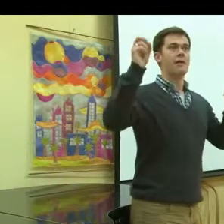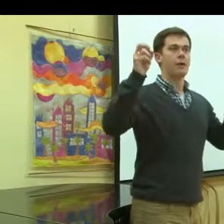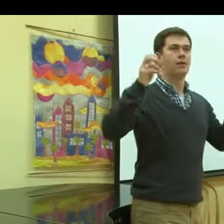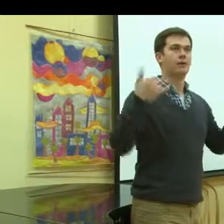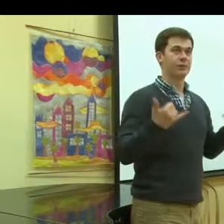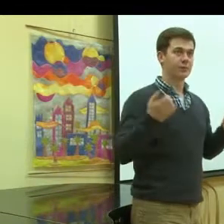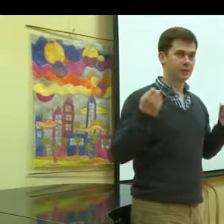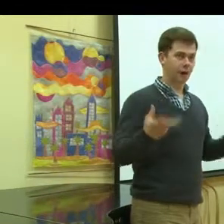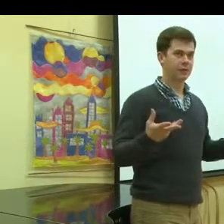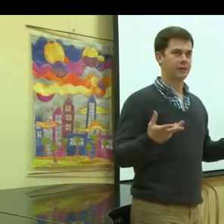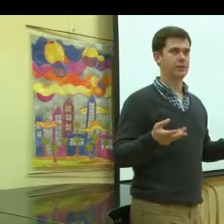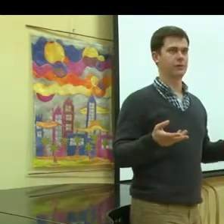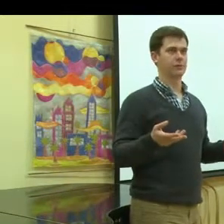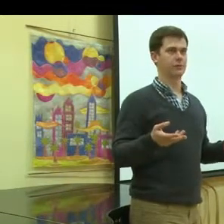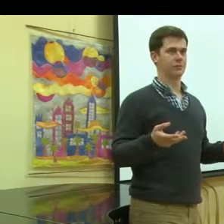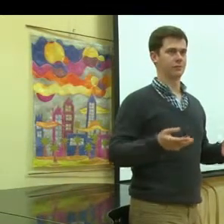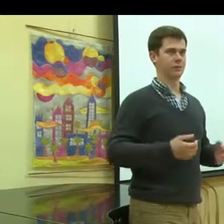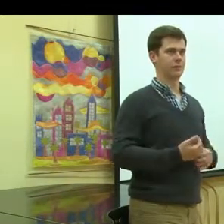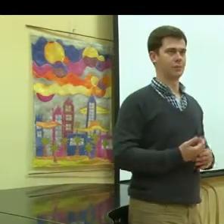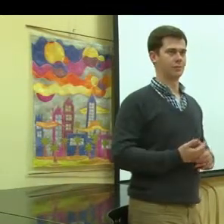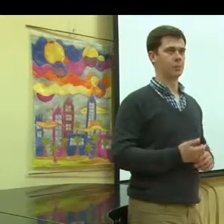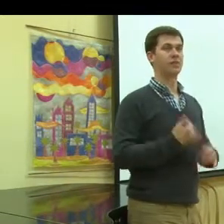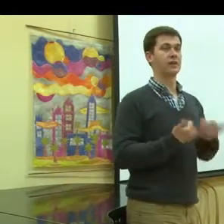Tak. Może w właśnie